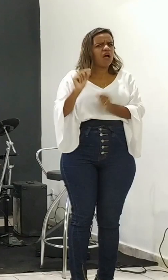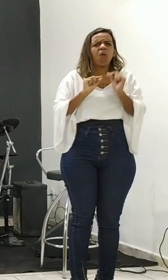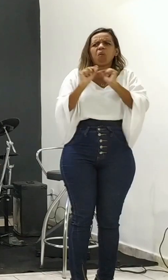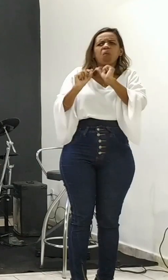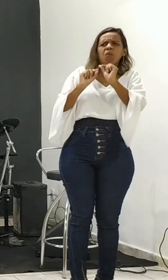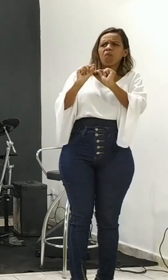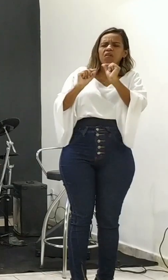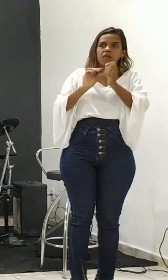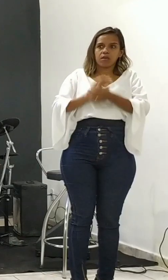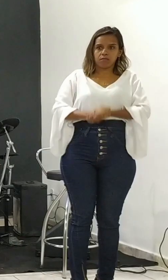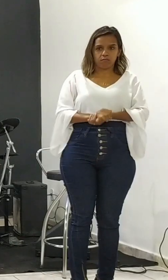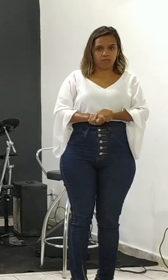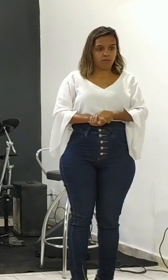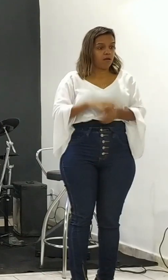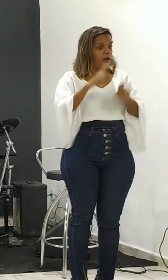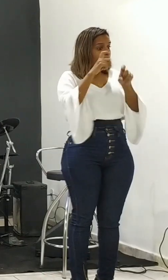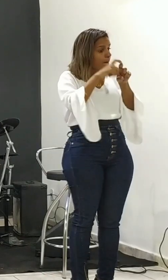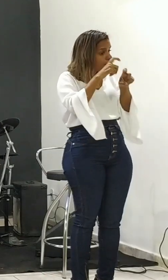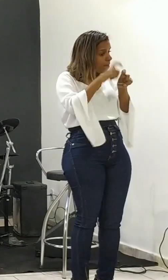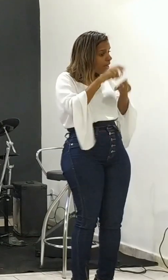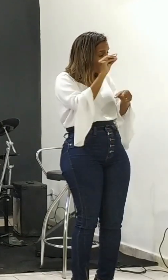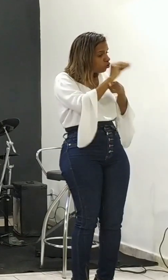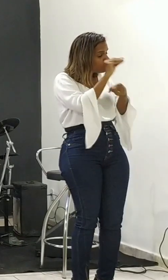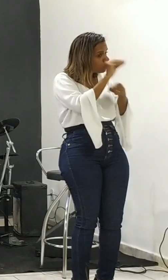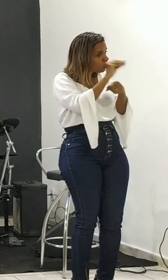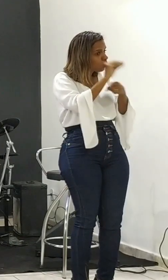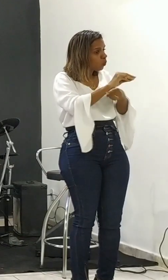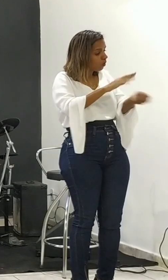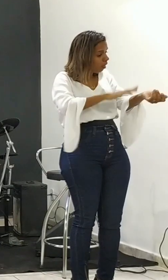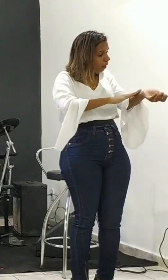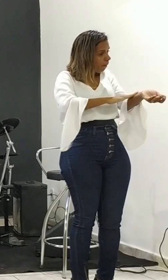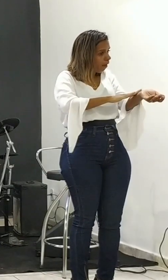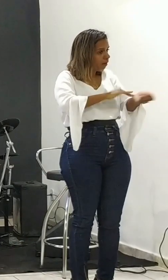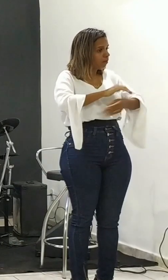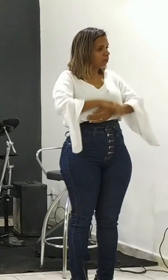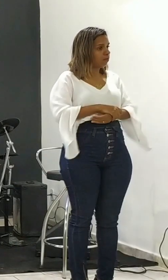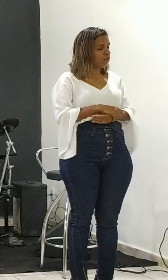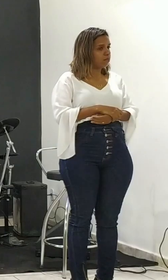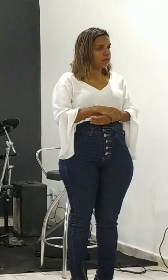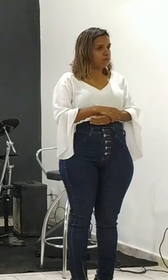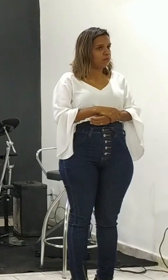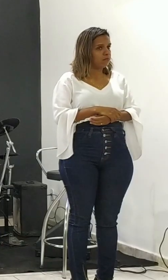Dermatologista, médico que cuida da pele.